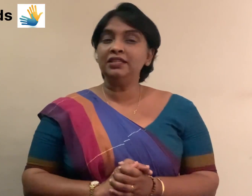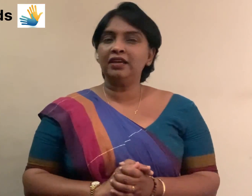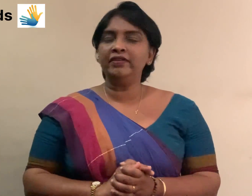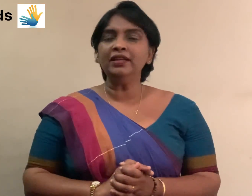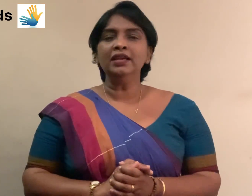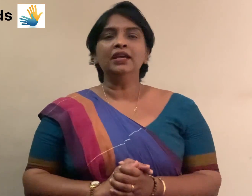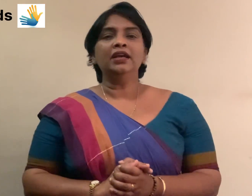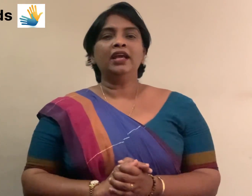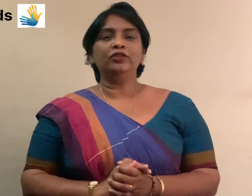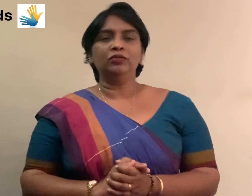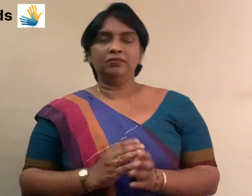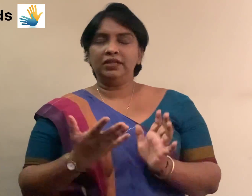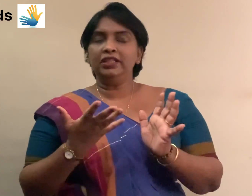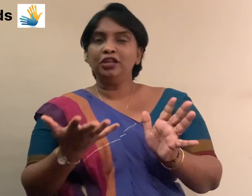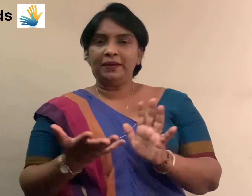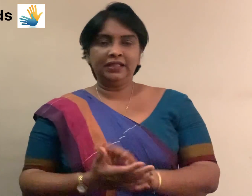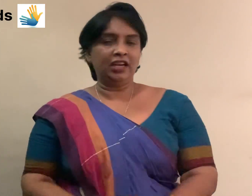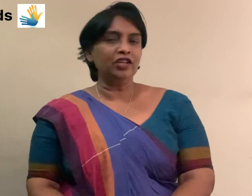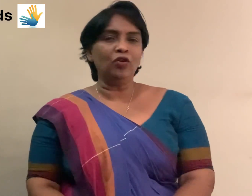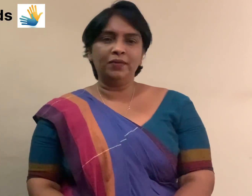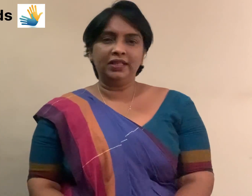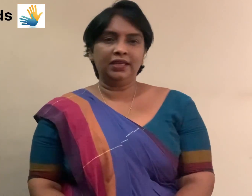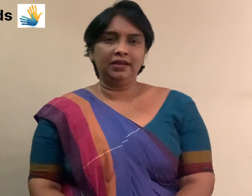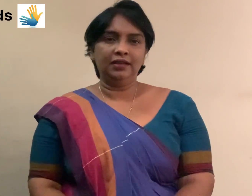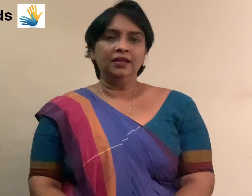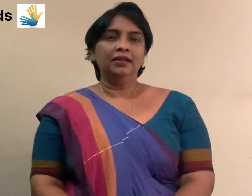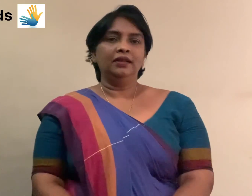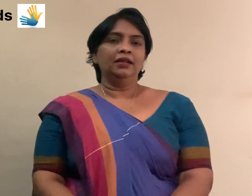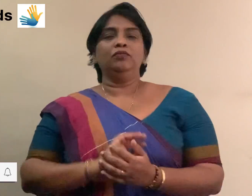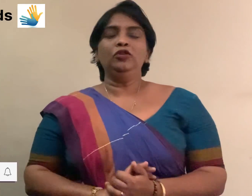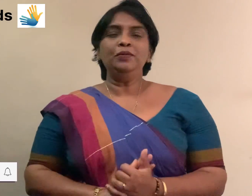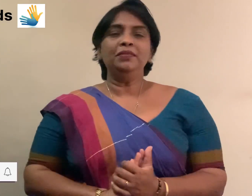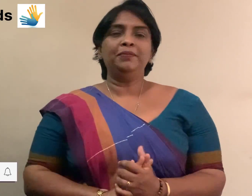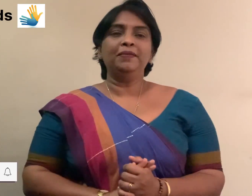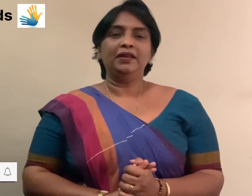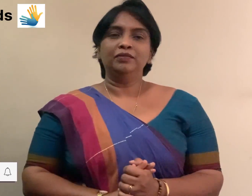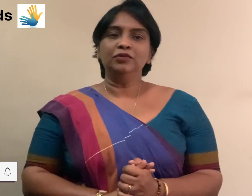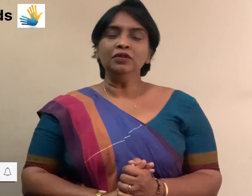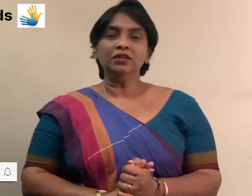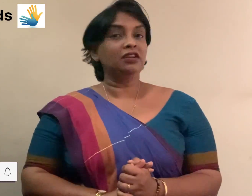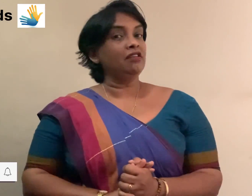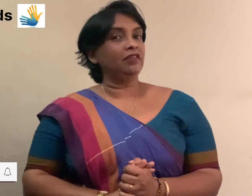සංඥාවෙන් ඉදිරිපත් කරන්නේ කොහොමද කියලා. මුලින්ම අපි බලමු ගම් වතුර.